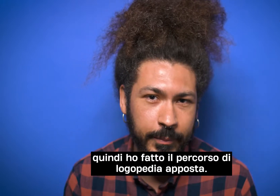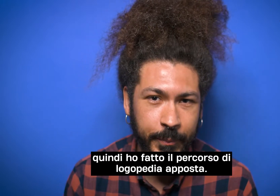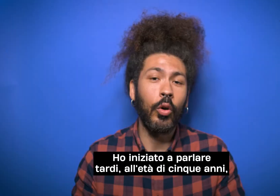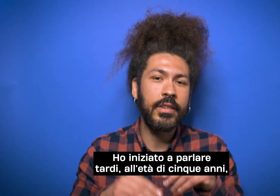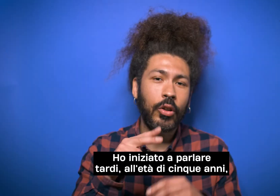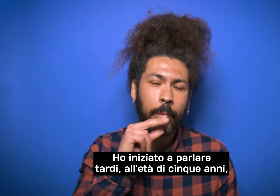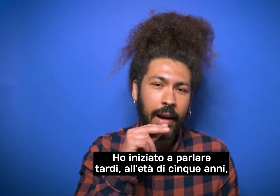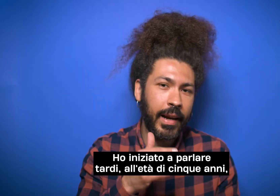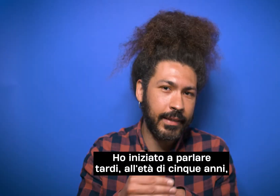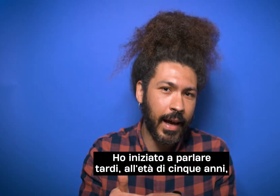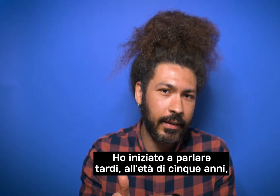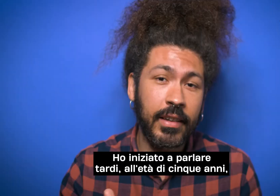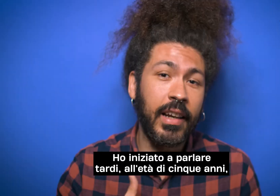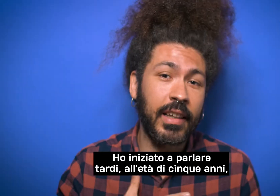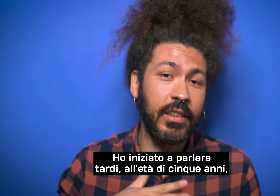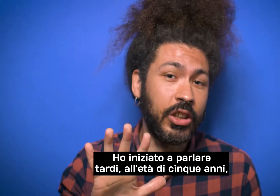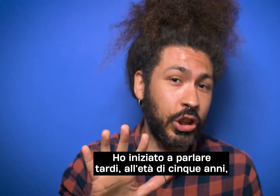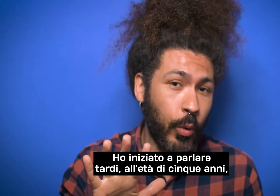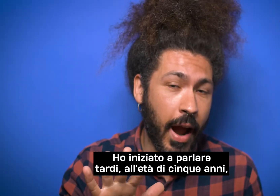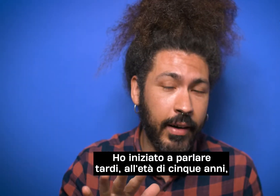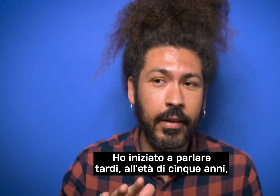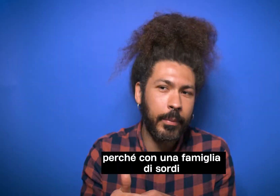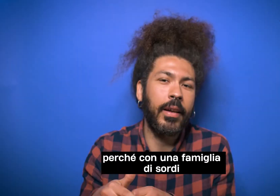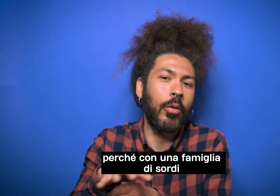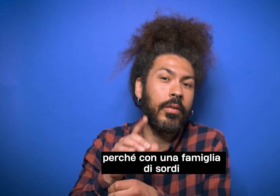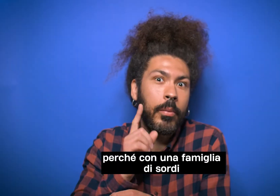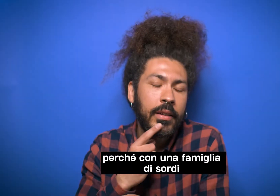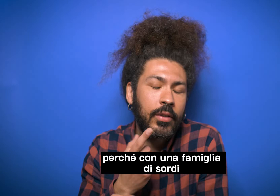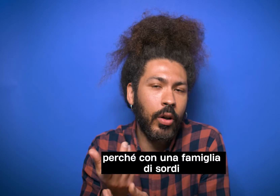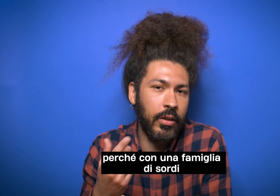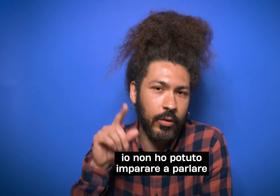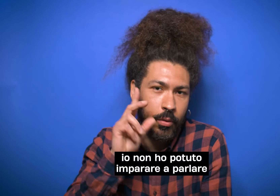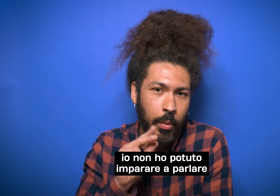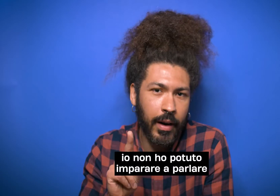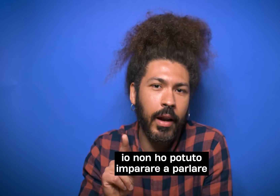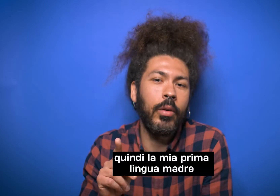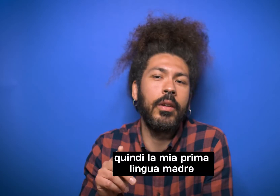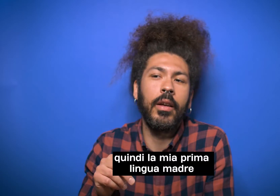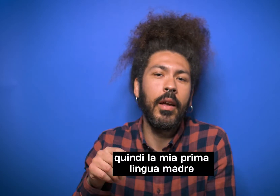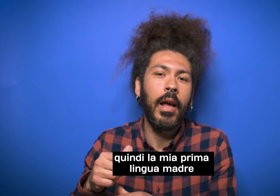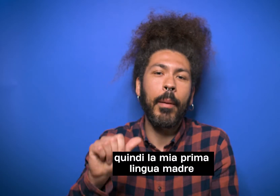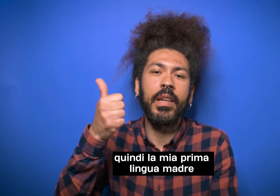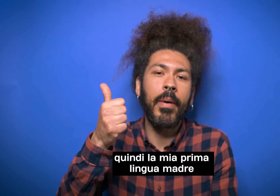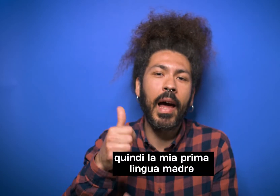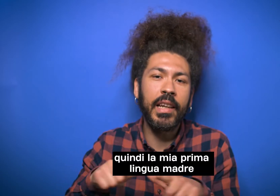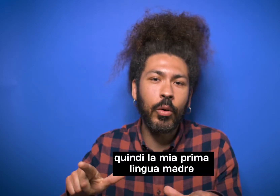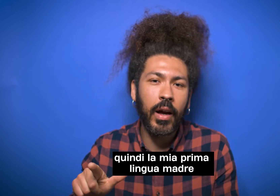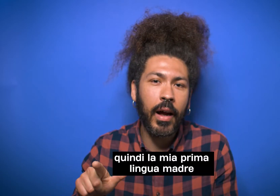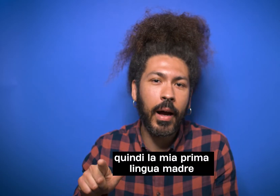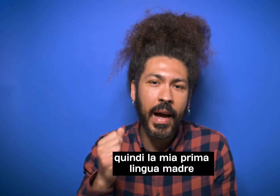Ho iniziato a parlare tardi, all'età di 5 anni, perché con una famiglia di sordi io non sapevo parlare, quindi la prima lingua madre